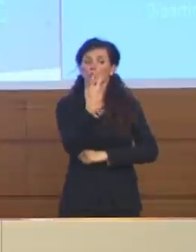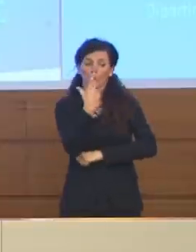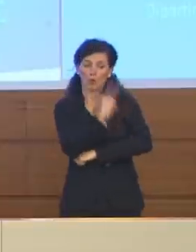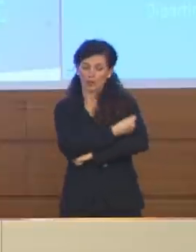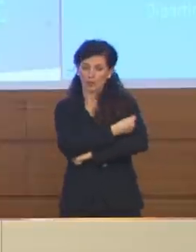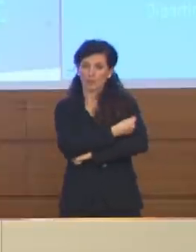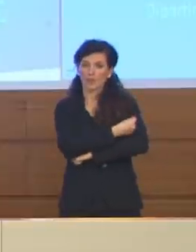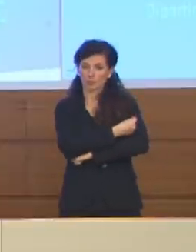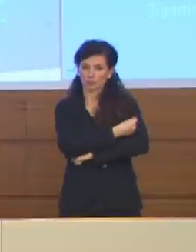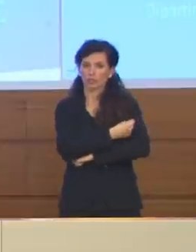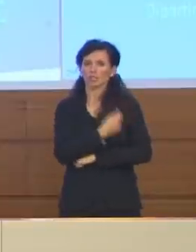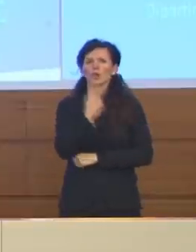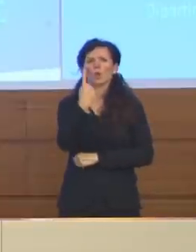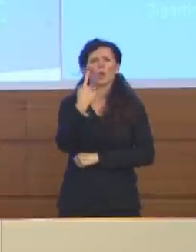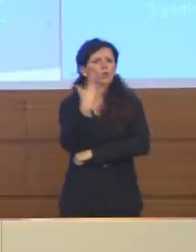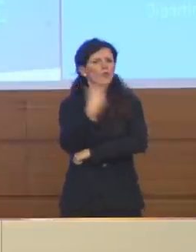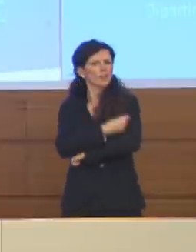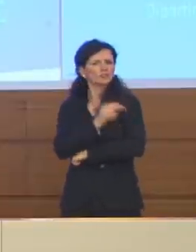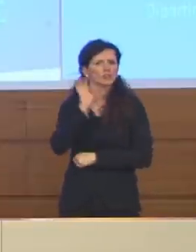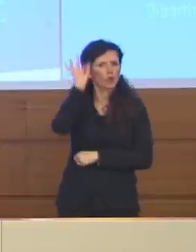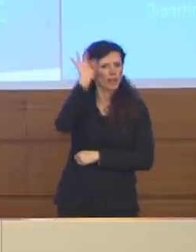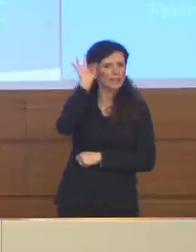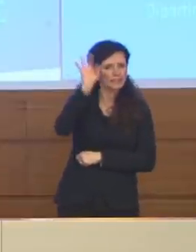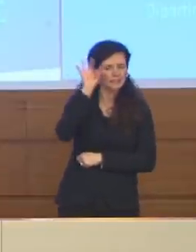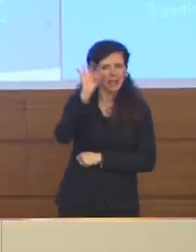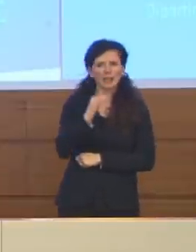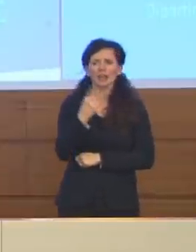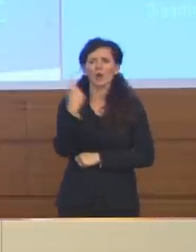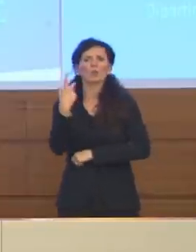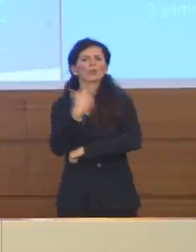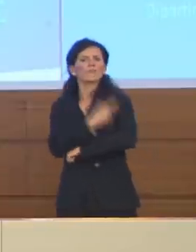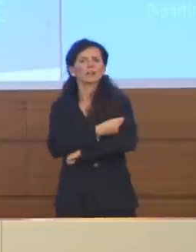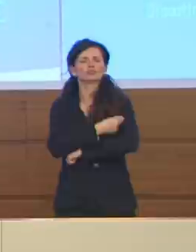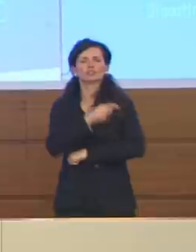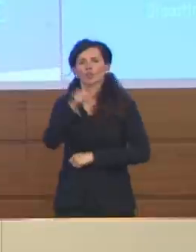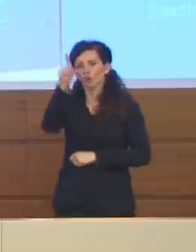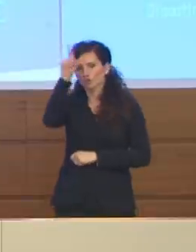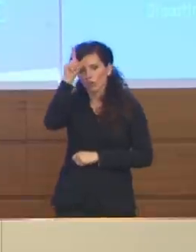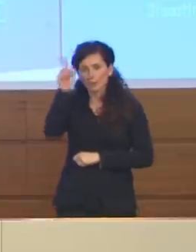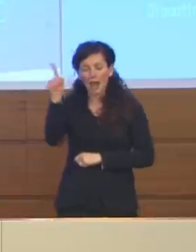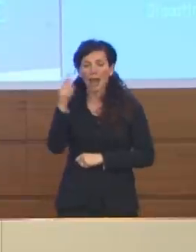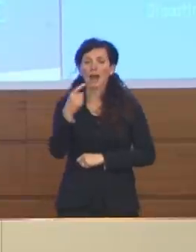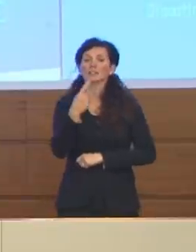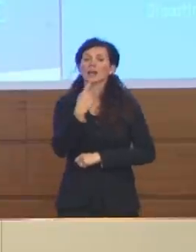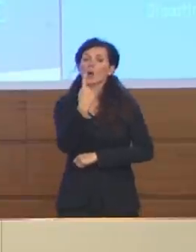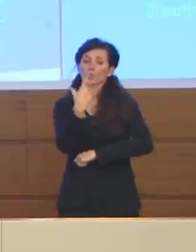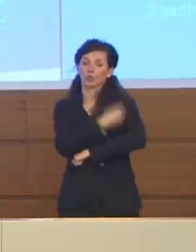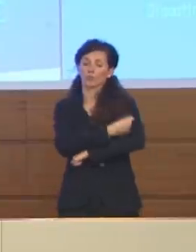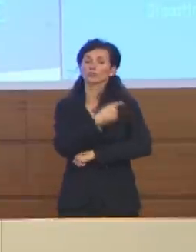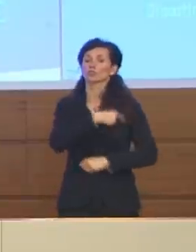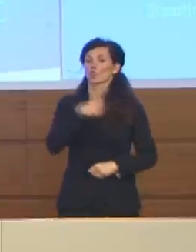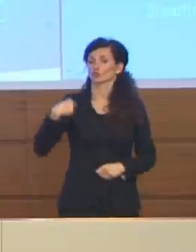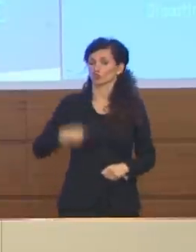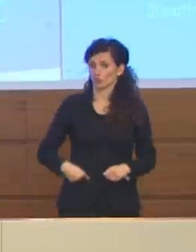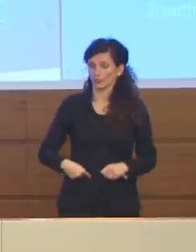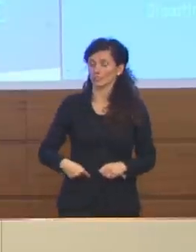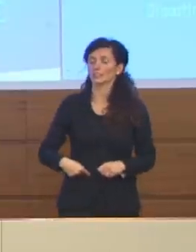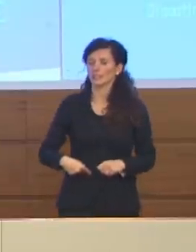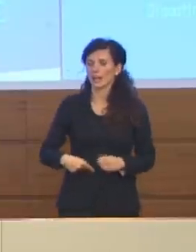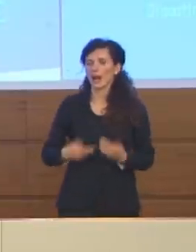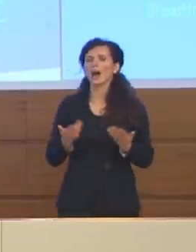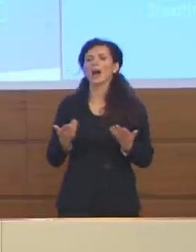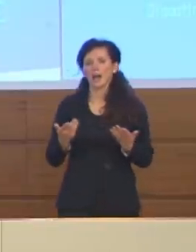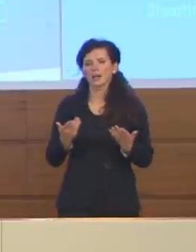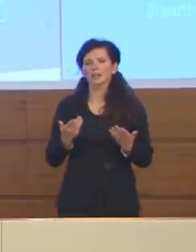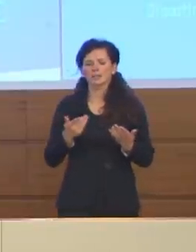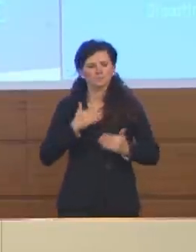a 1 in germania e uno in cina vi è una fase avanzata